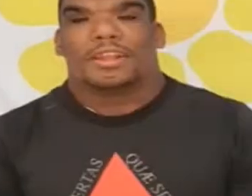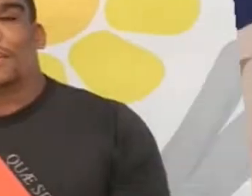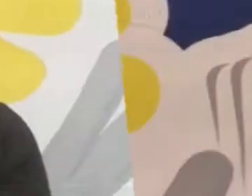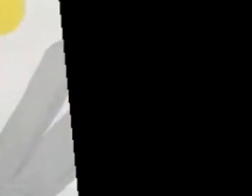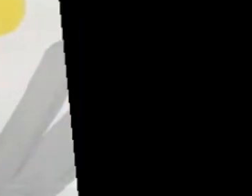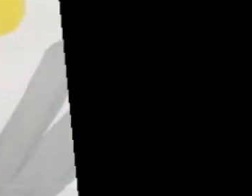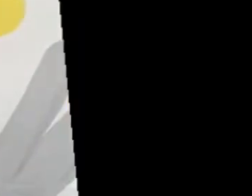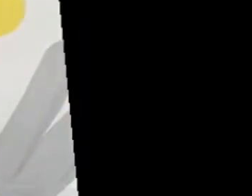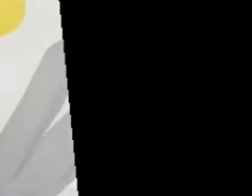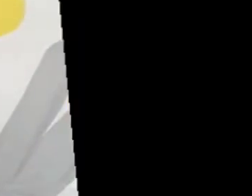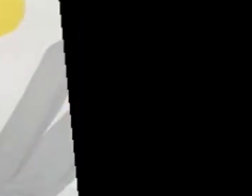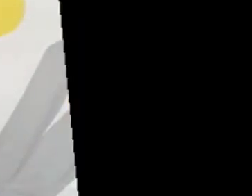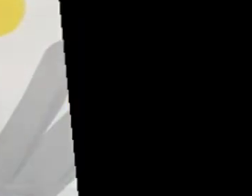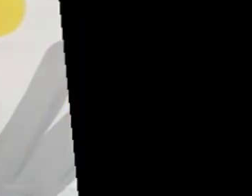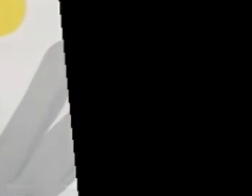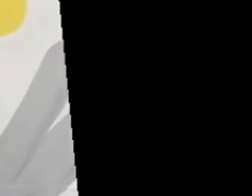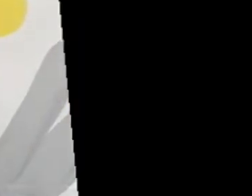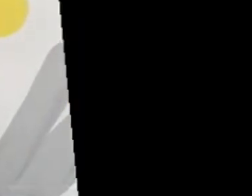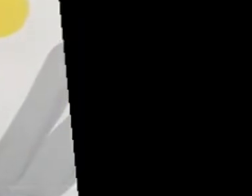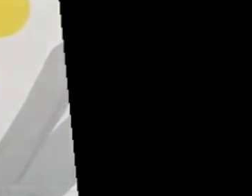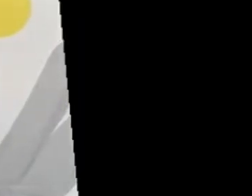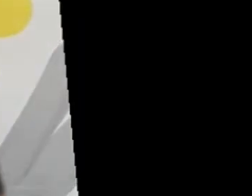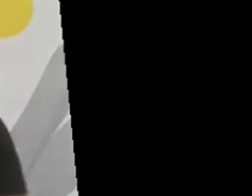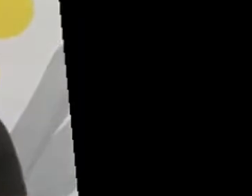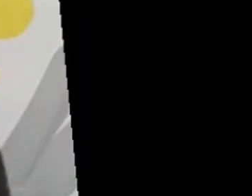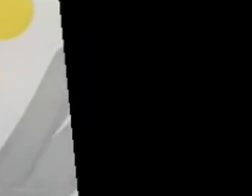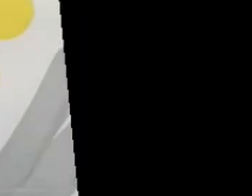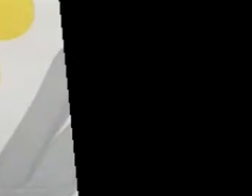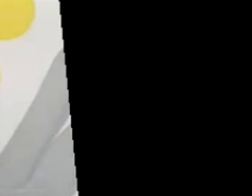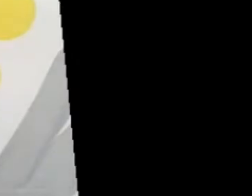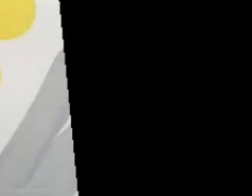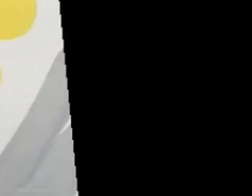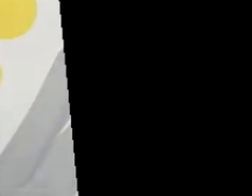Meu nome é Cláudio Oliveira Santos, sou